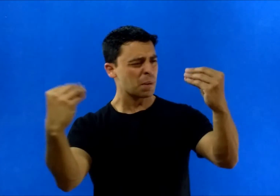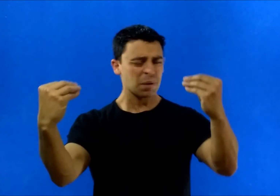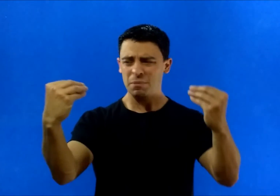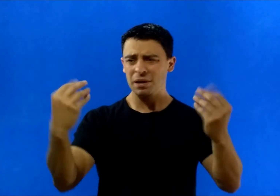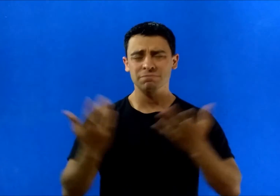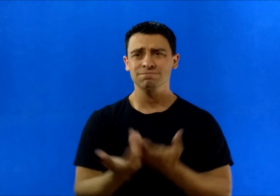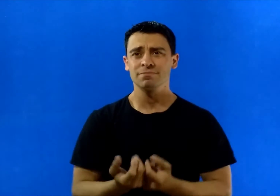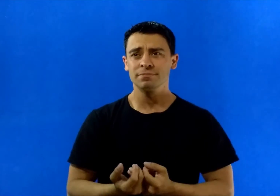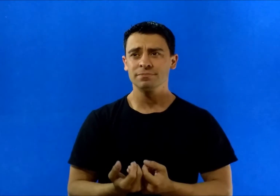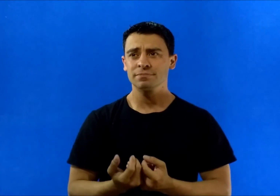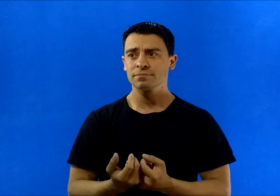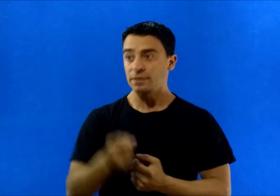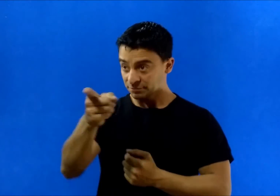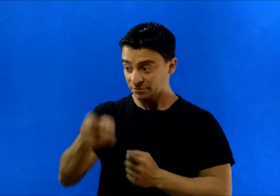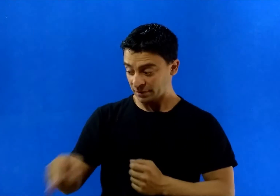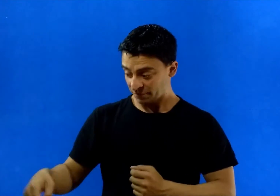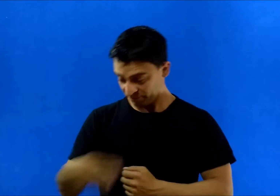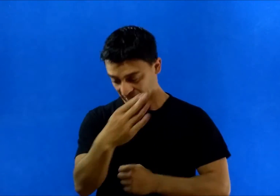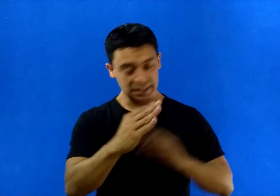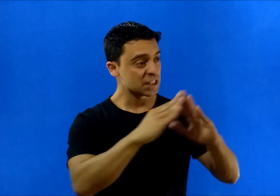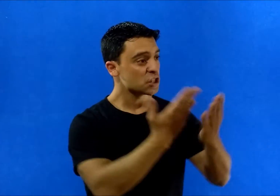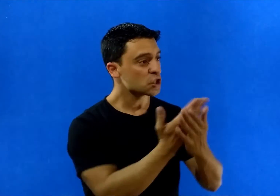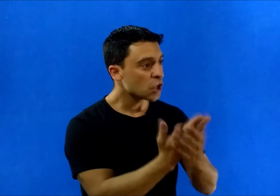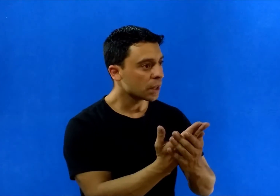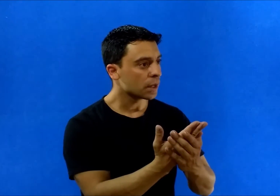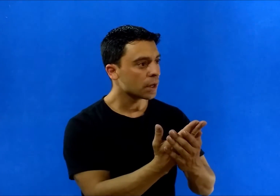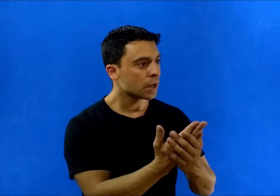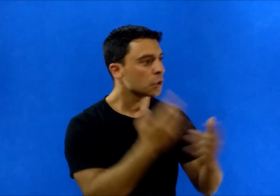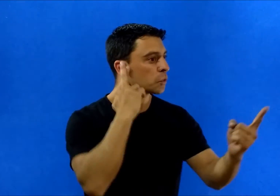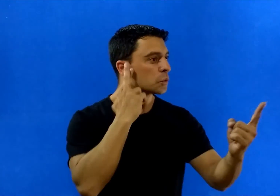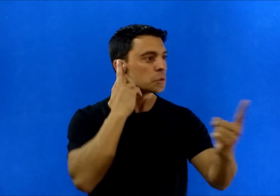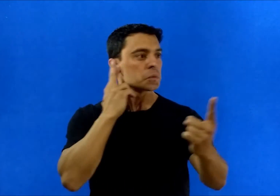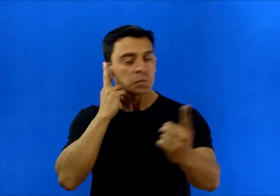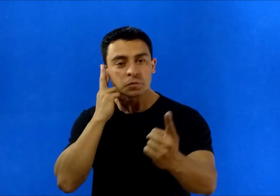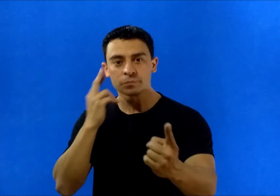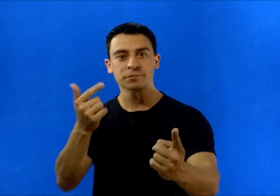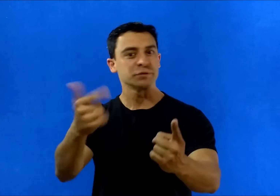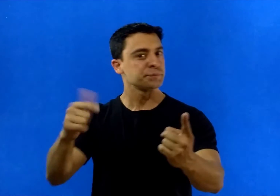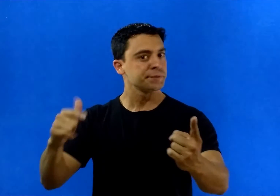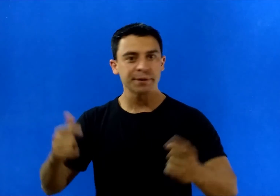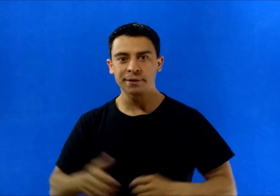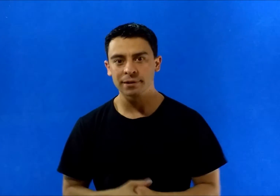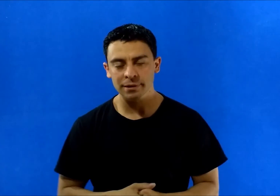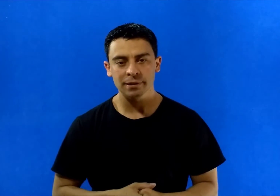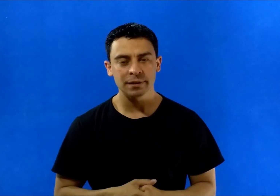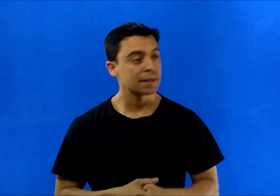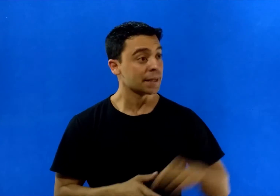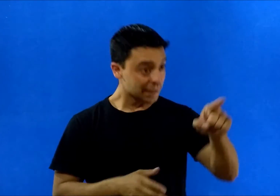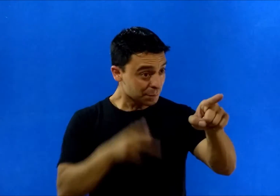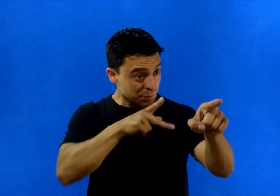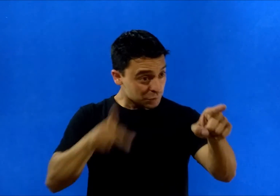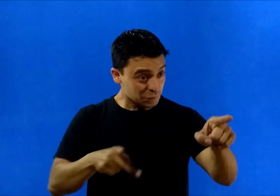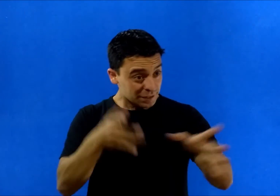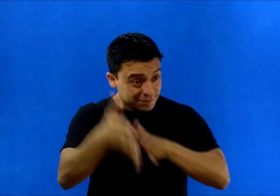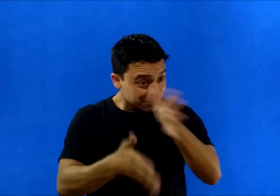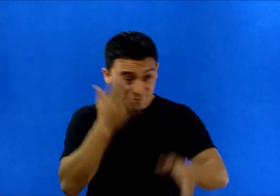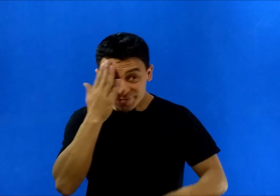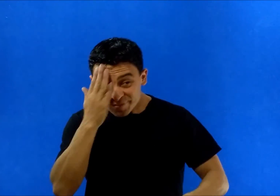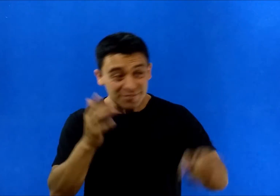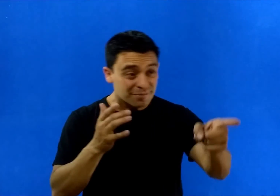ouvintes que vão falando, conversando com ele. Ele vai para a escola e não tem surdo. O professor